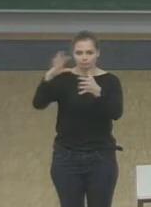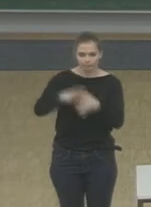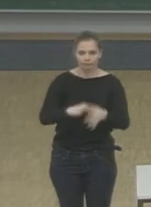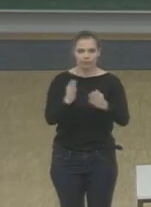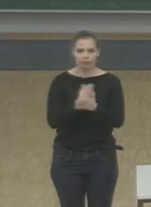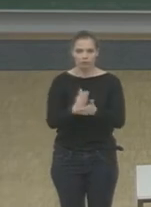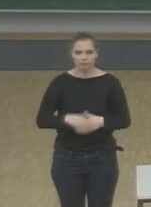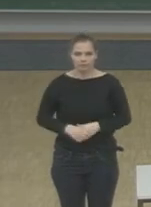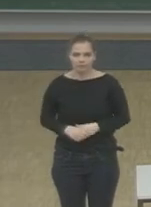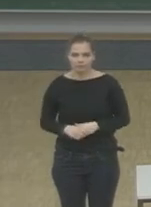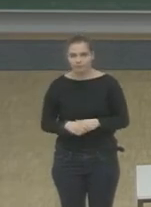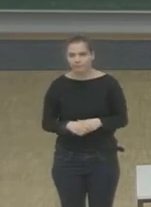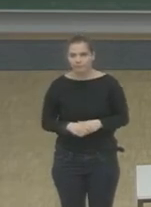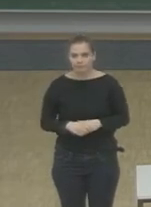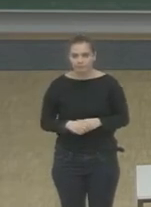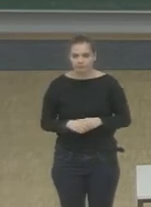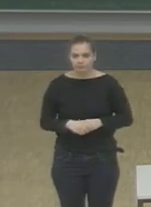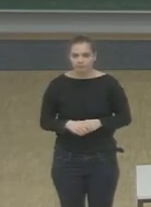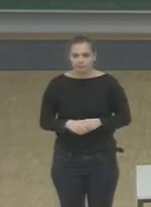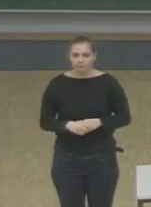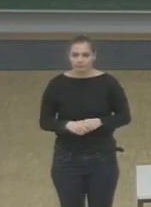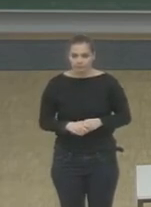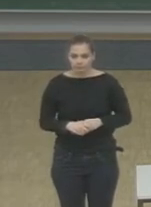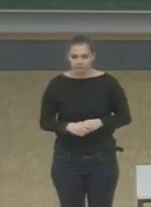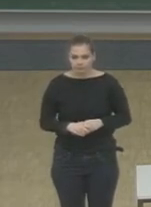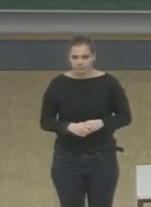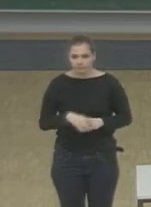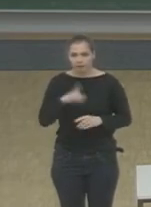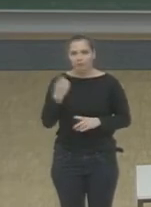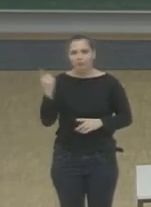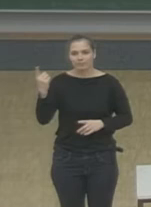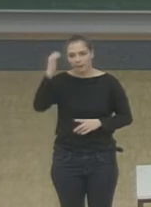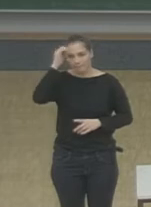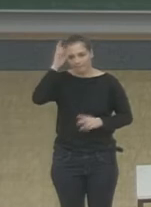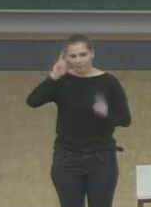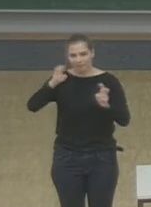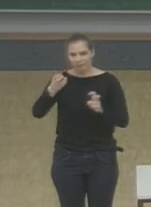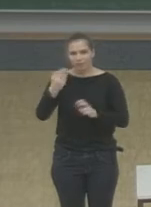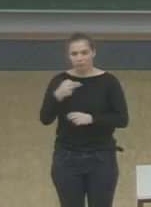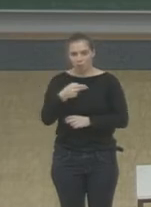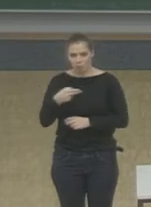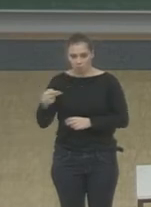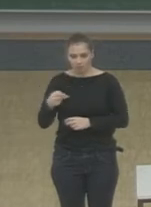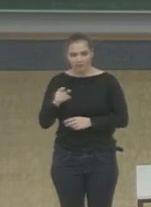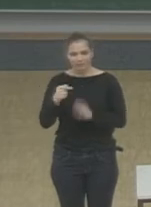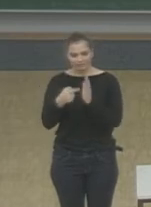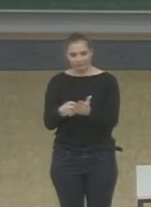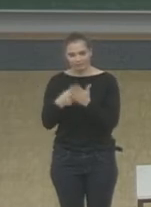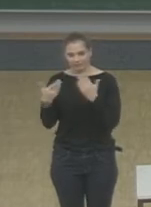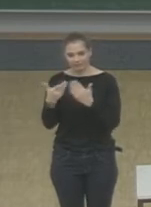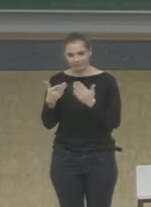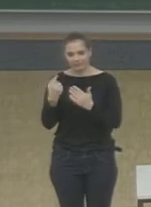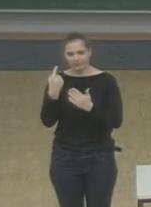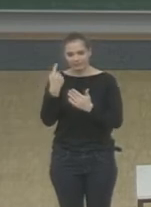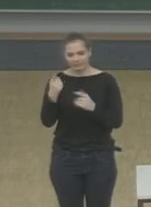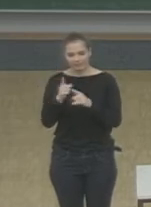Man sollte hier bereits einerseits erwähnen, dass das Bildungszitat von Humboldt aus seinen Ideen zu einem Versuch, die